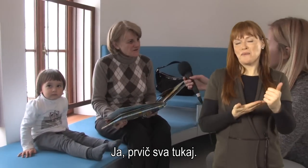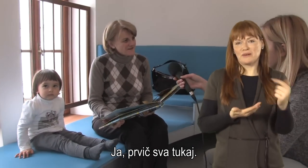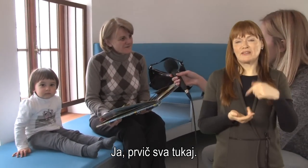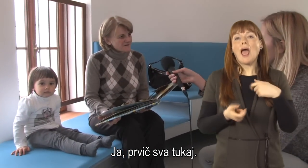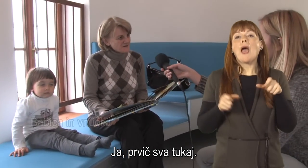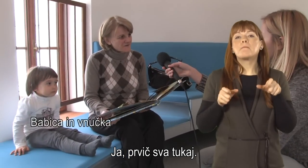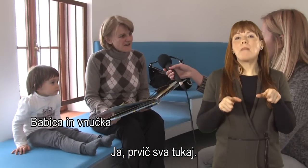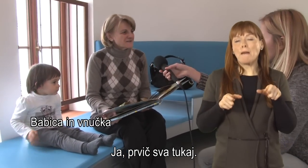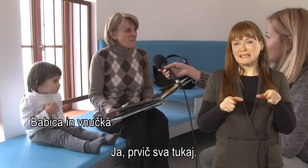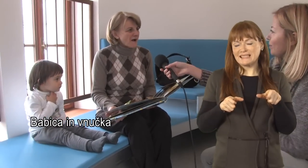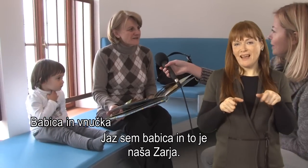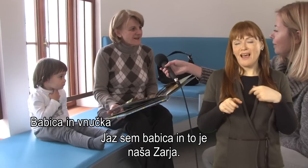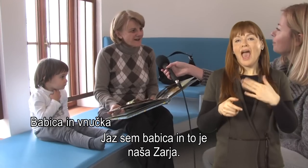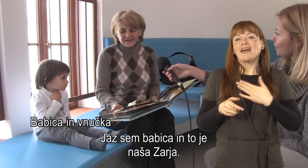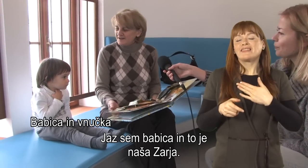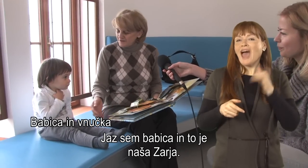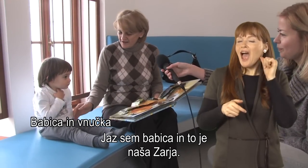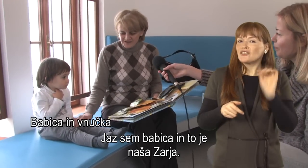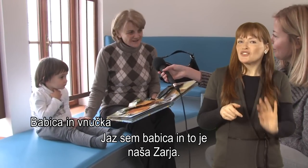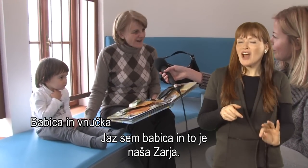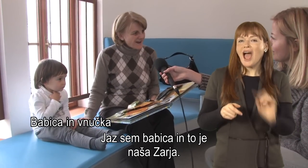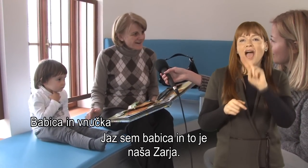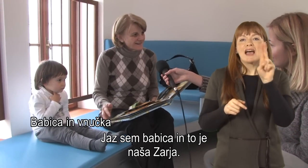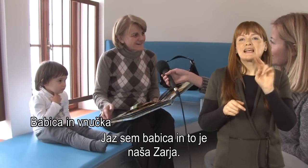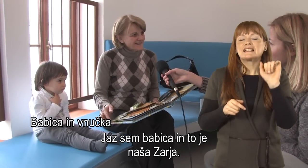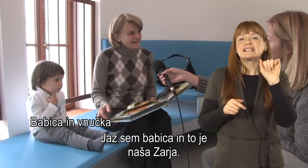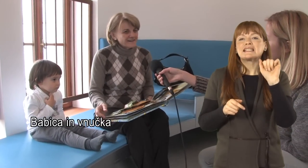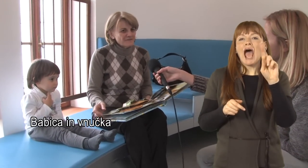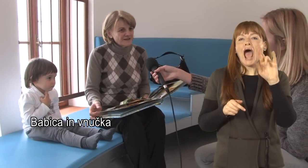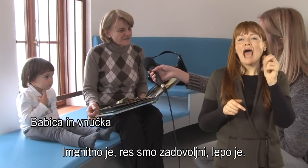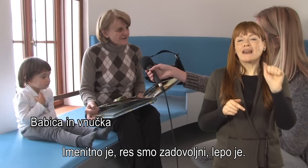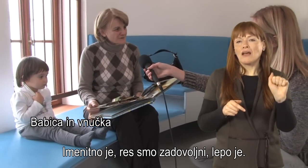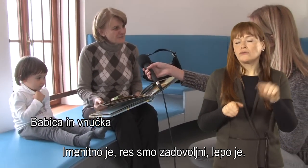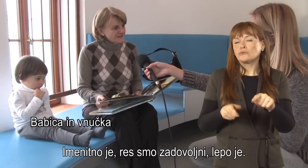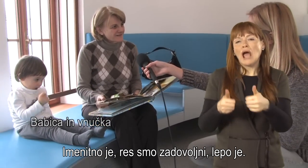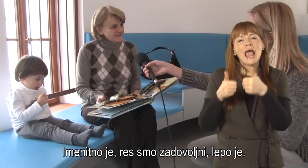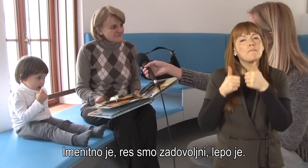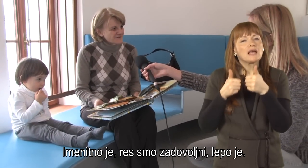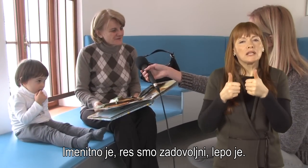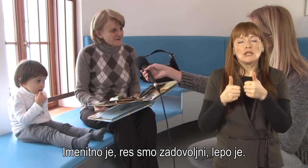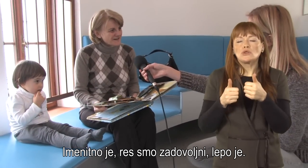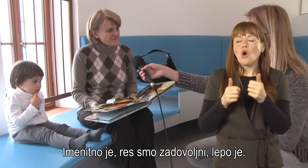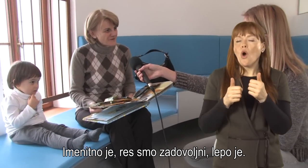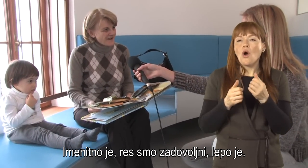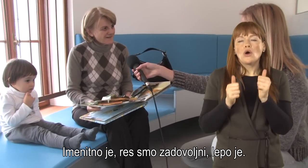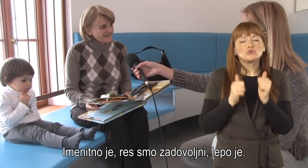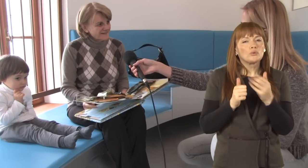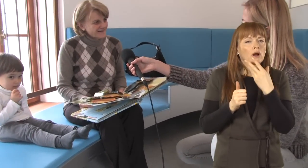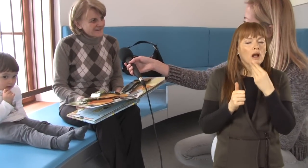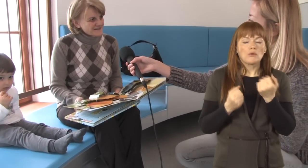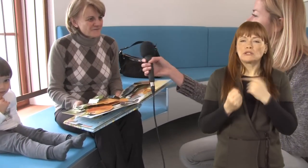družinskem? Prvič sem prišla, jaz sem babica, to je naša Zarja. Imenitno je super, res smo zadovoljni, lepo